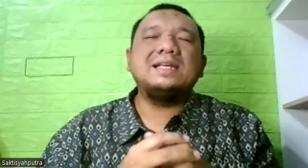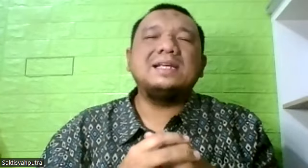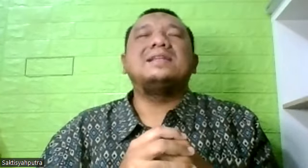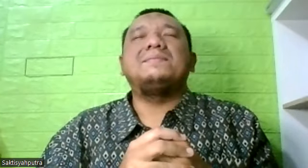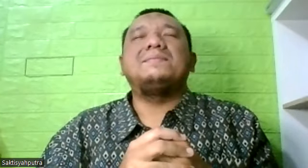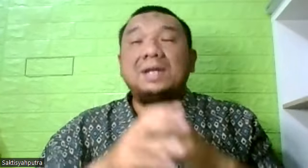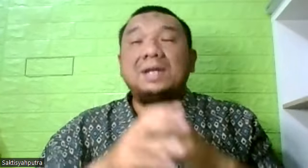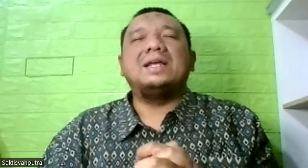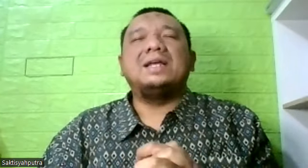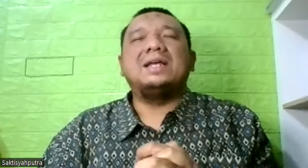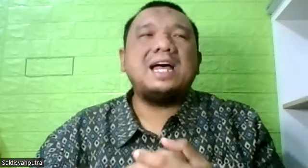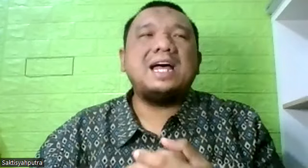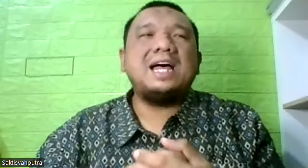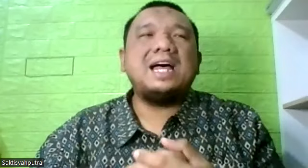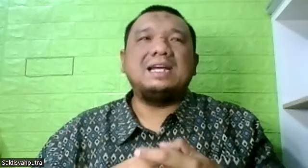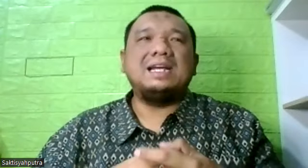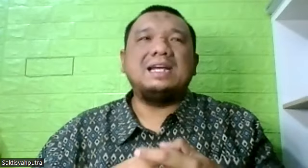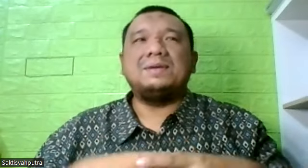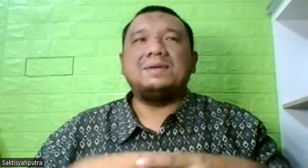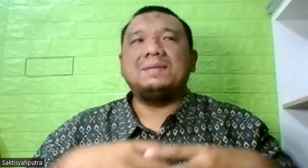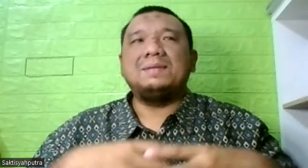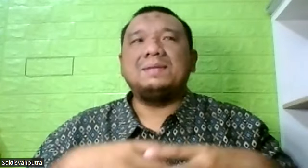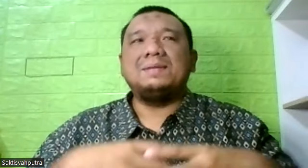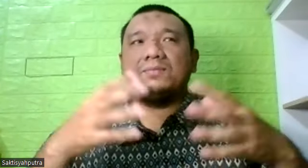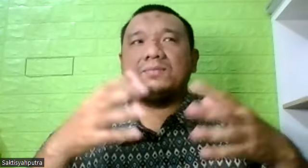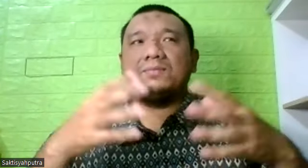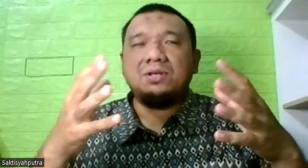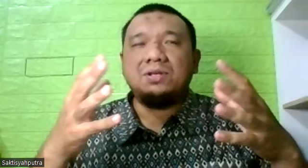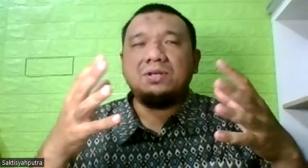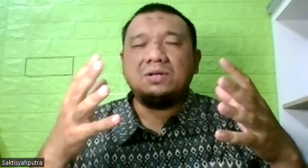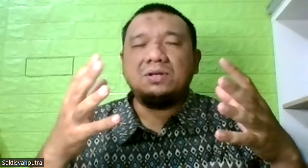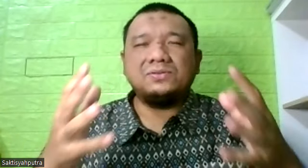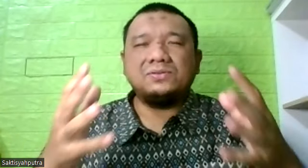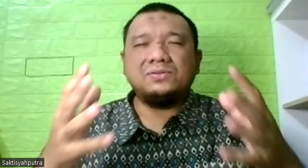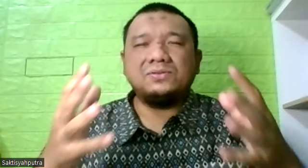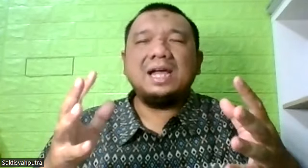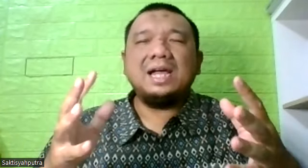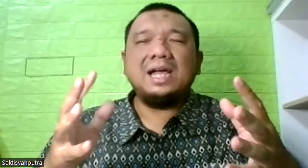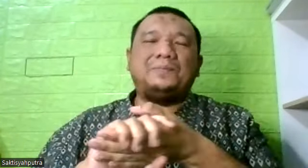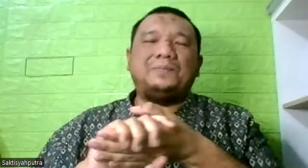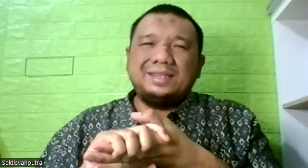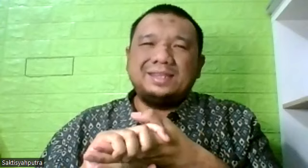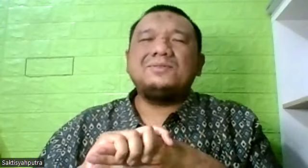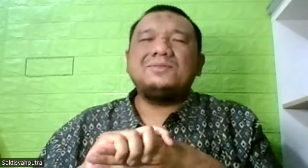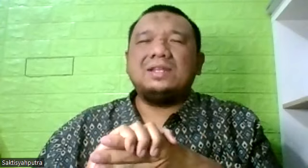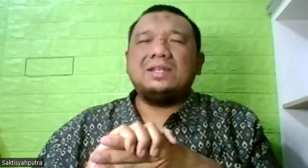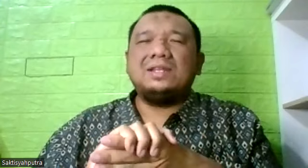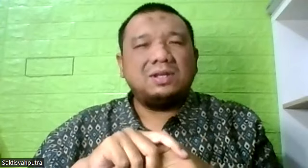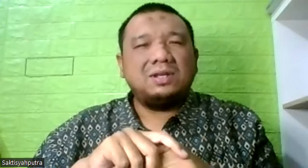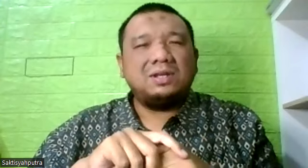nikmat maupun yang usaha kita harus bersyukur di dalam Quran Surat Ibrahim surat ke 14 ayat 7 yang artinya kalau